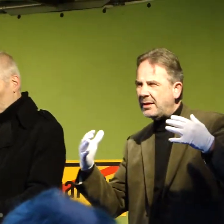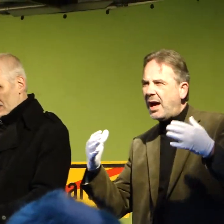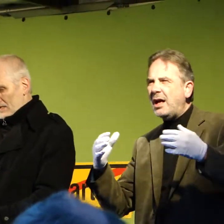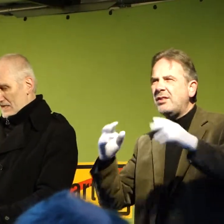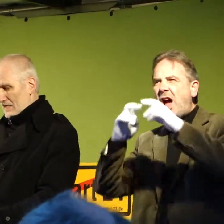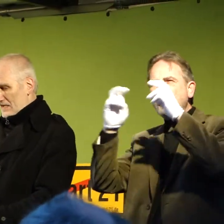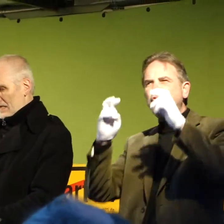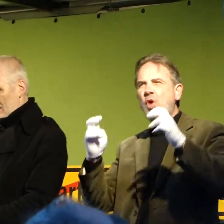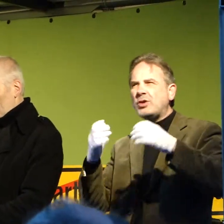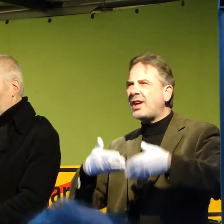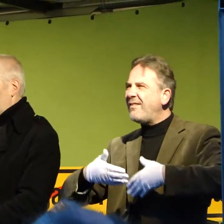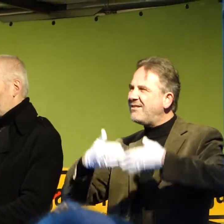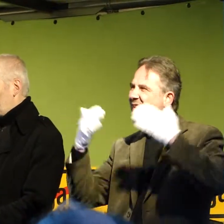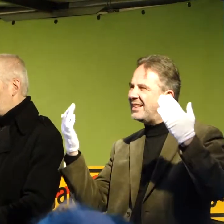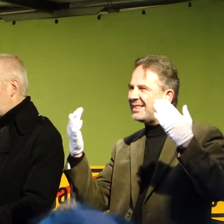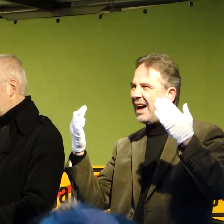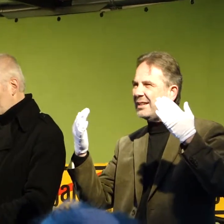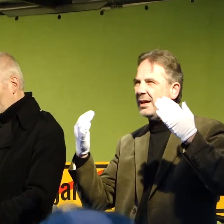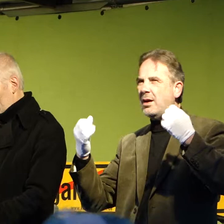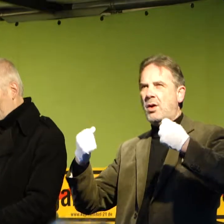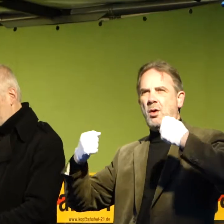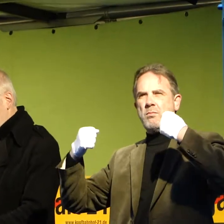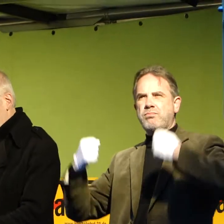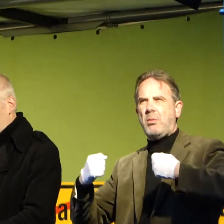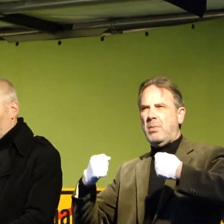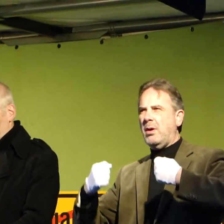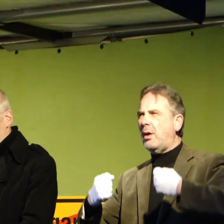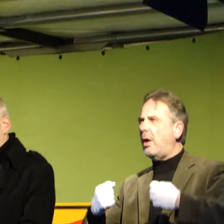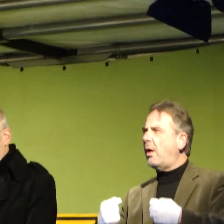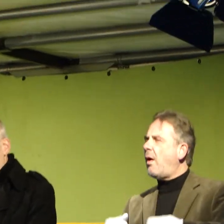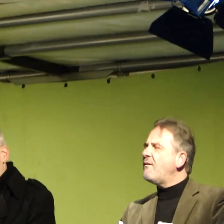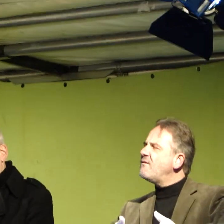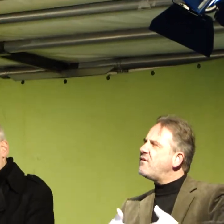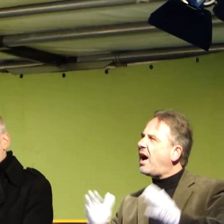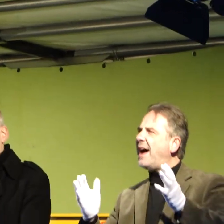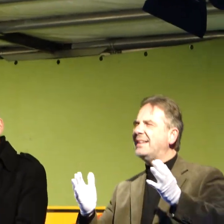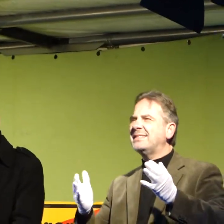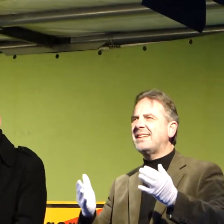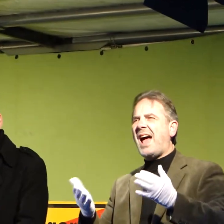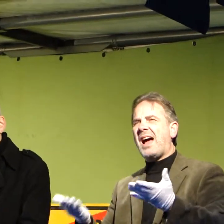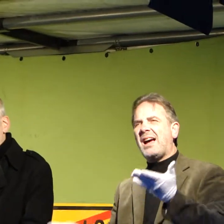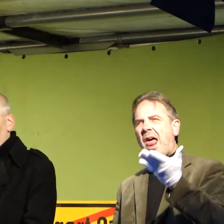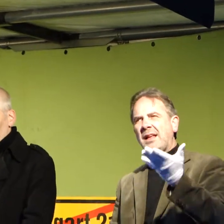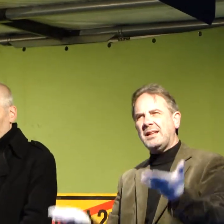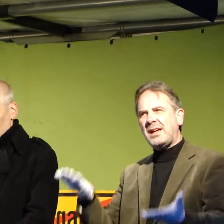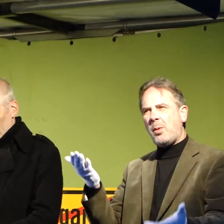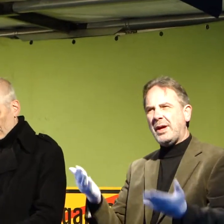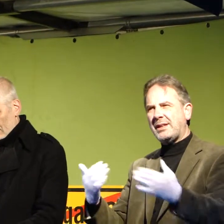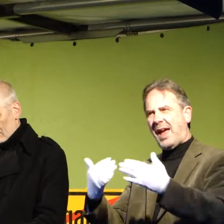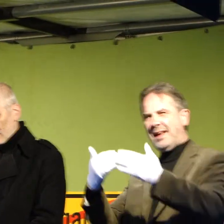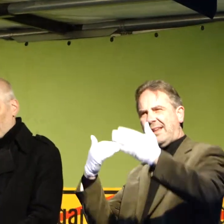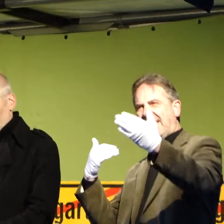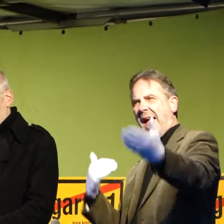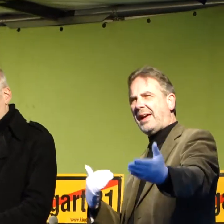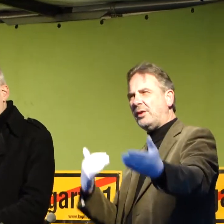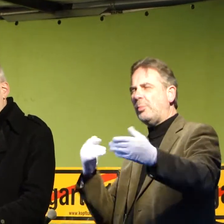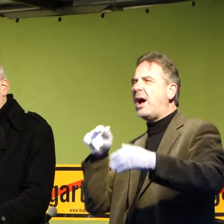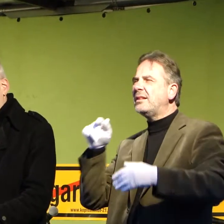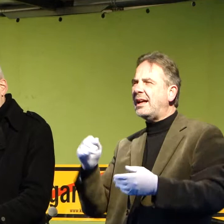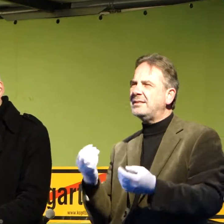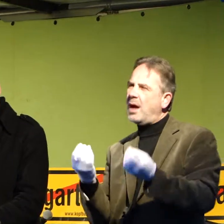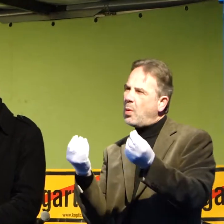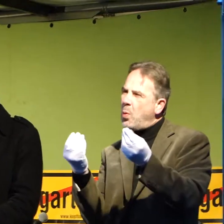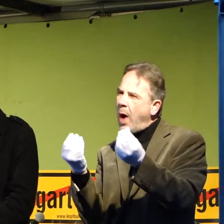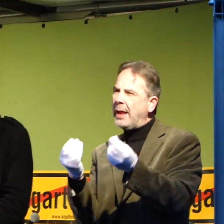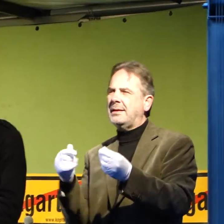neue Monumentalität des freien Gleichgewichts gegenüber. Das genau ist die Qualität dieses